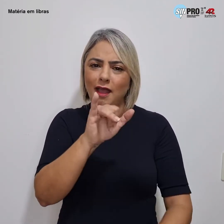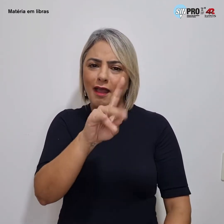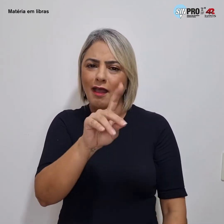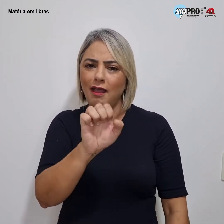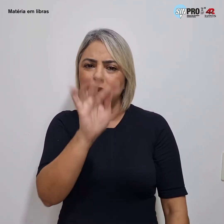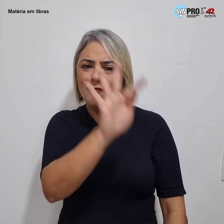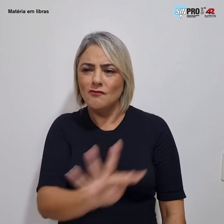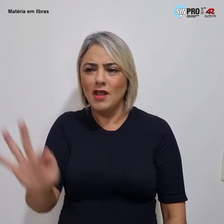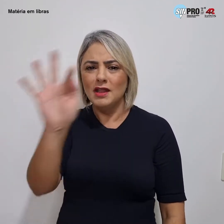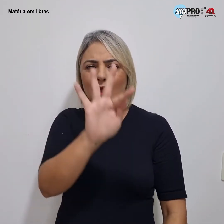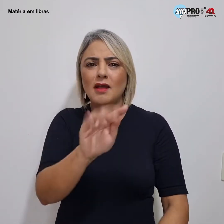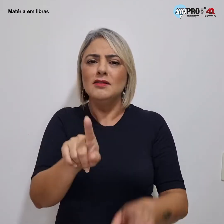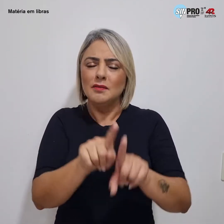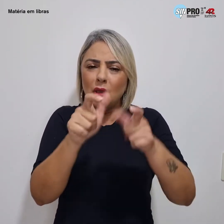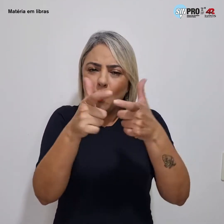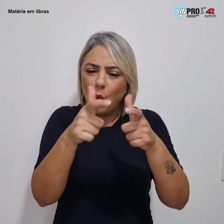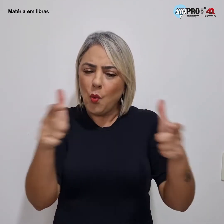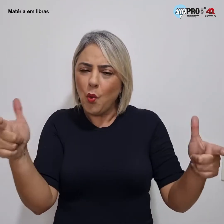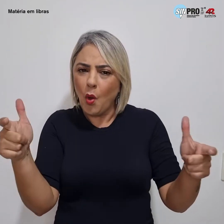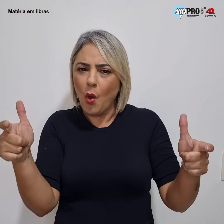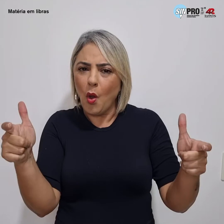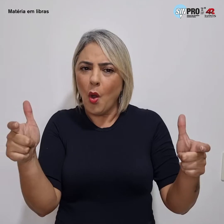também aumentou no período de